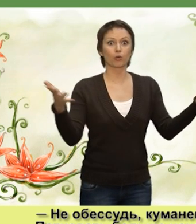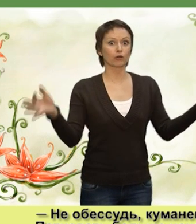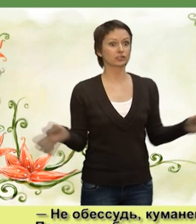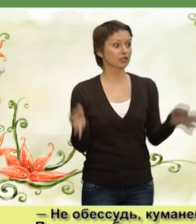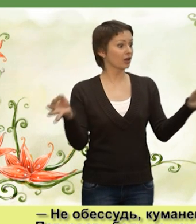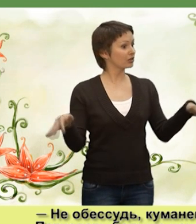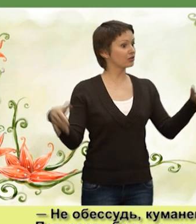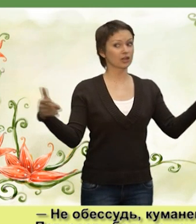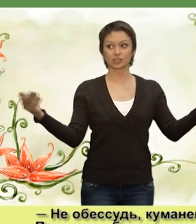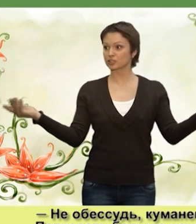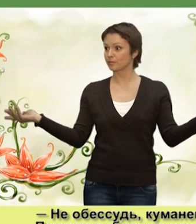потчевать больше нечем».